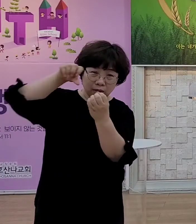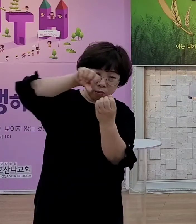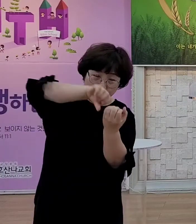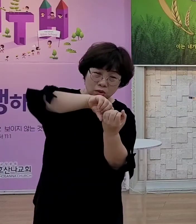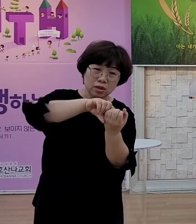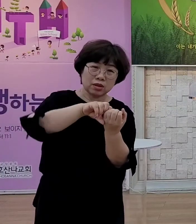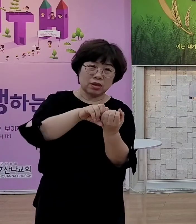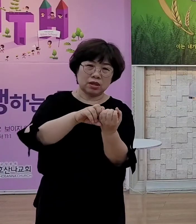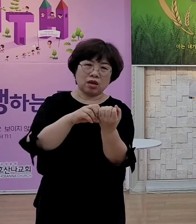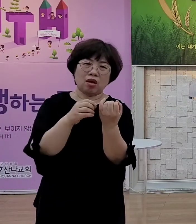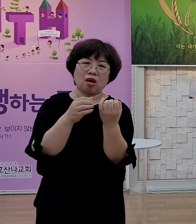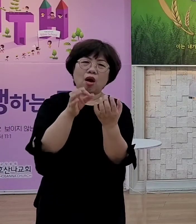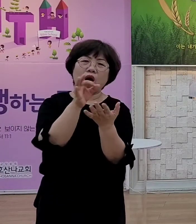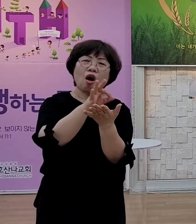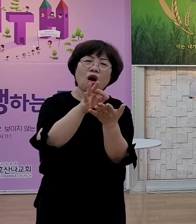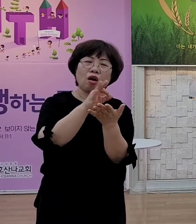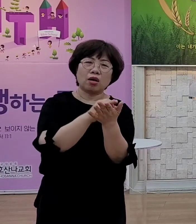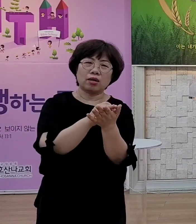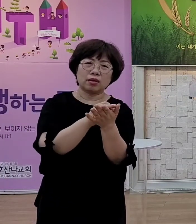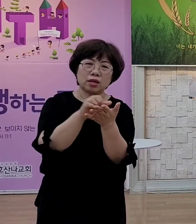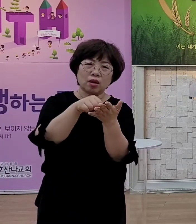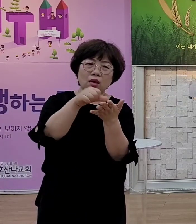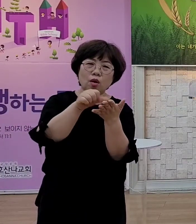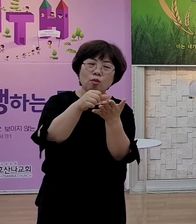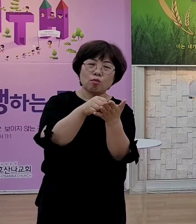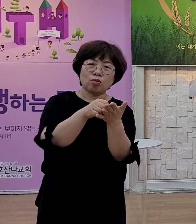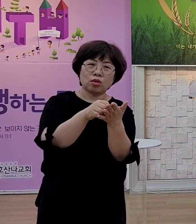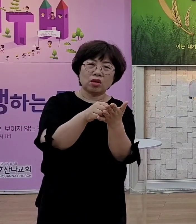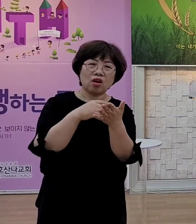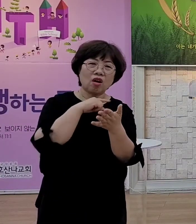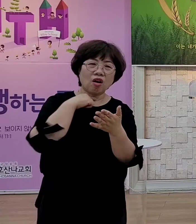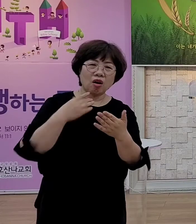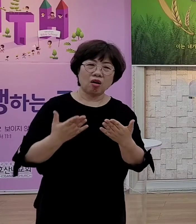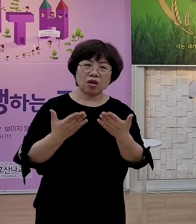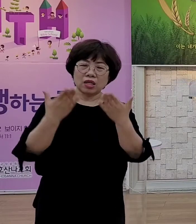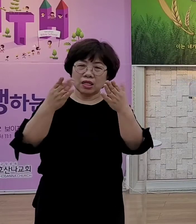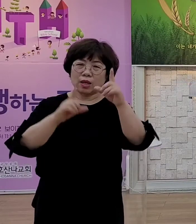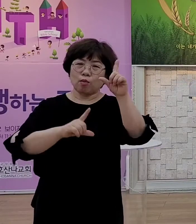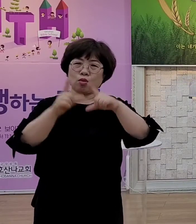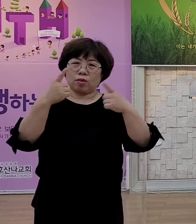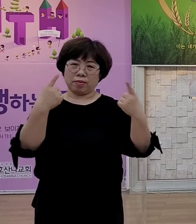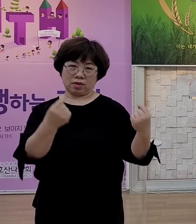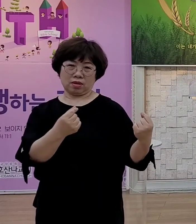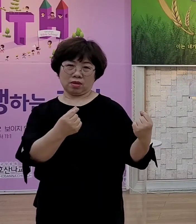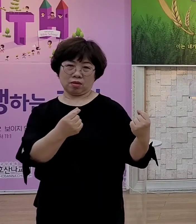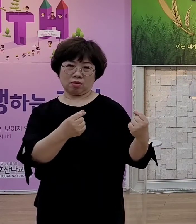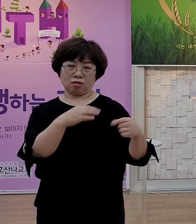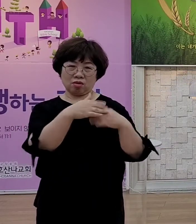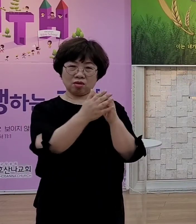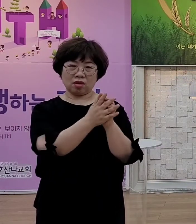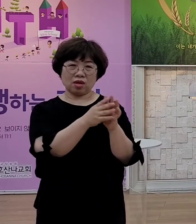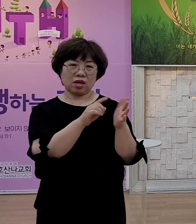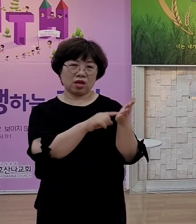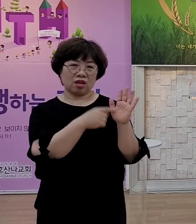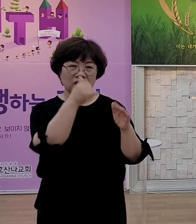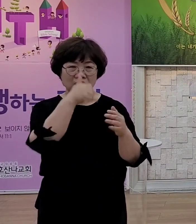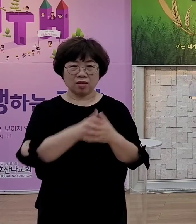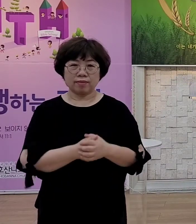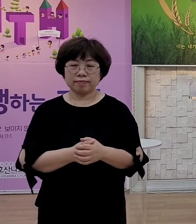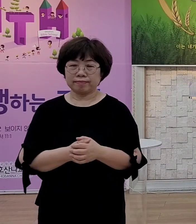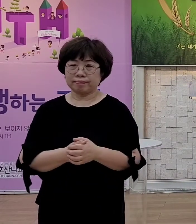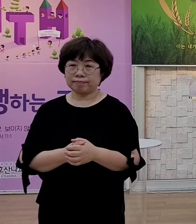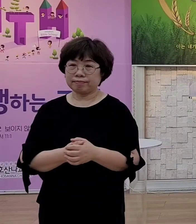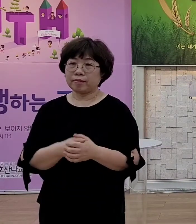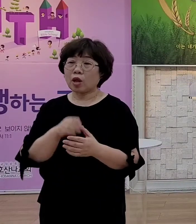그 예물이 헌신이다. 성경은 그렇게 이야기합니다. 여러분 그래서 정말로 주님을